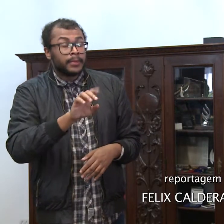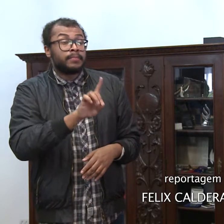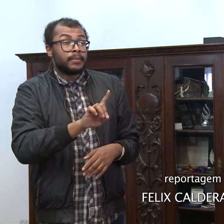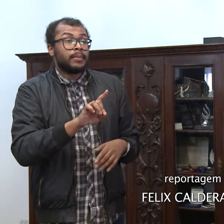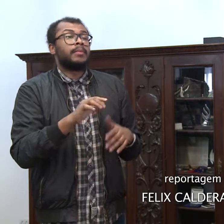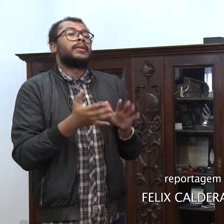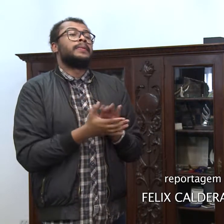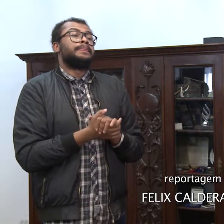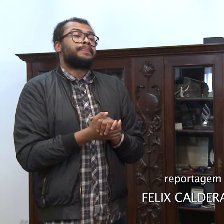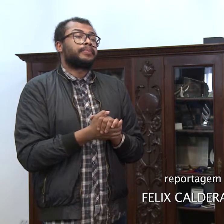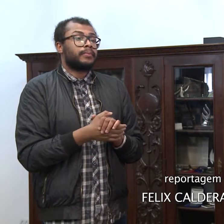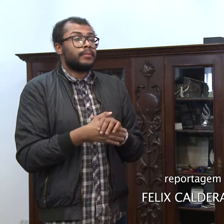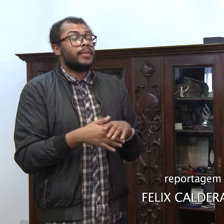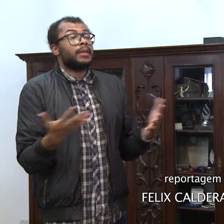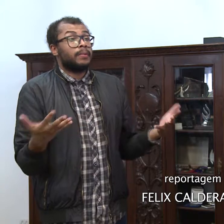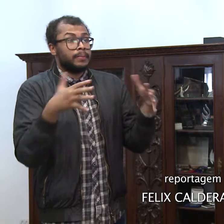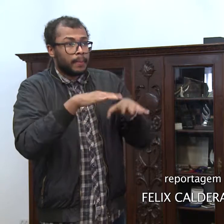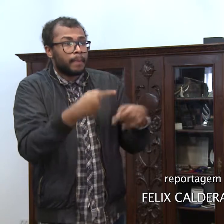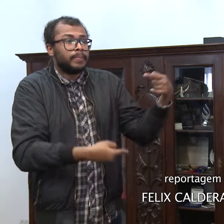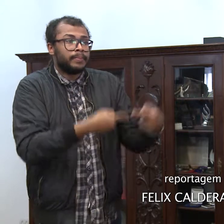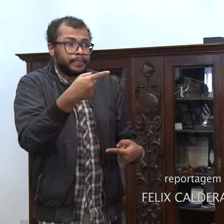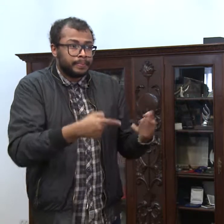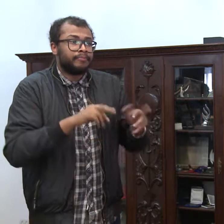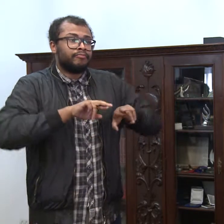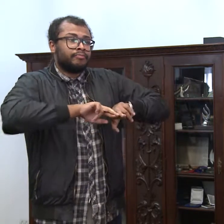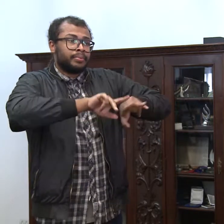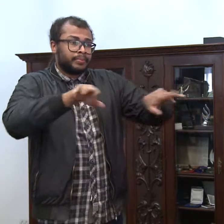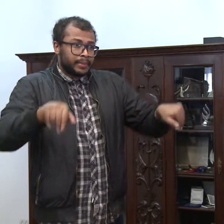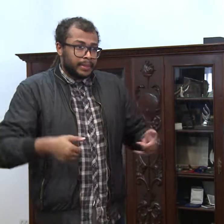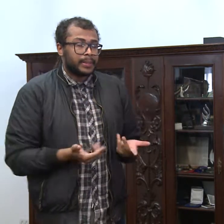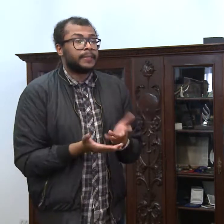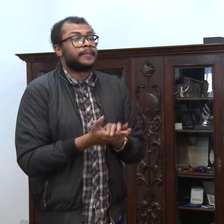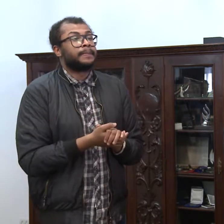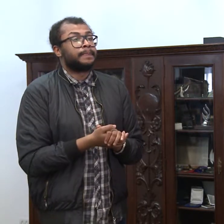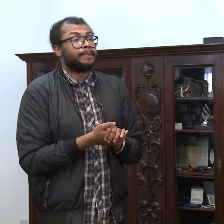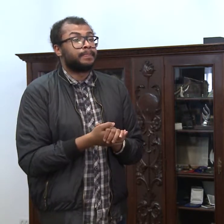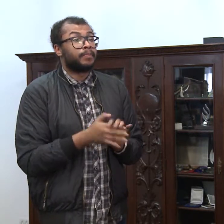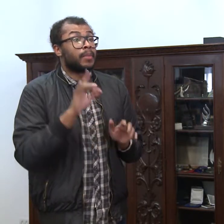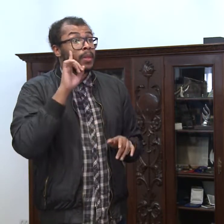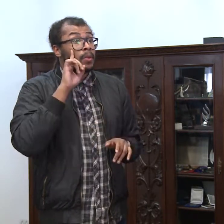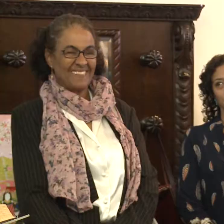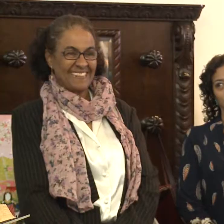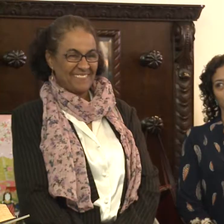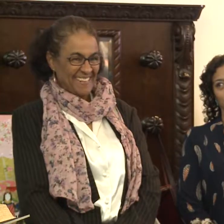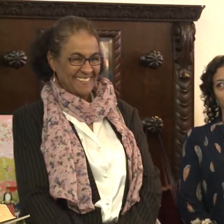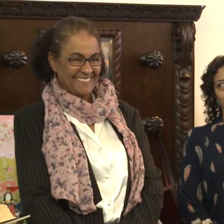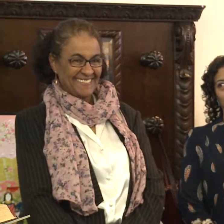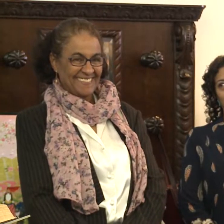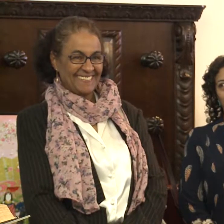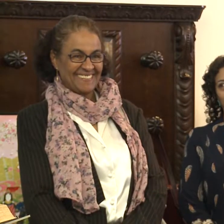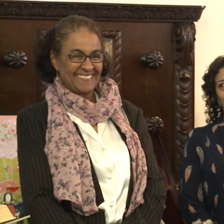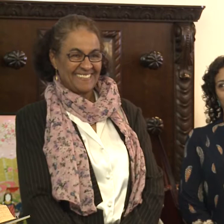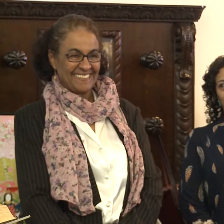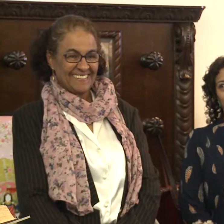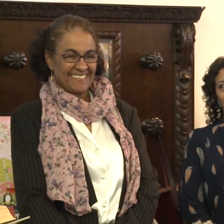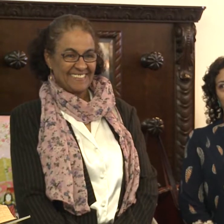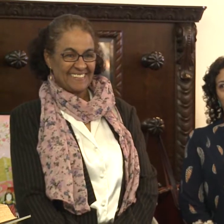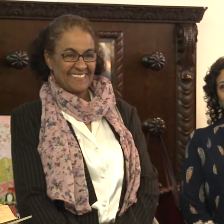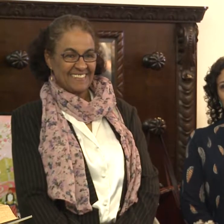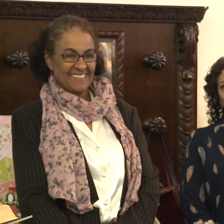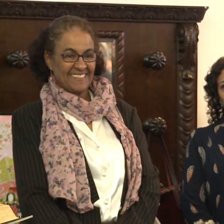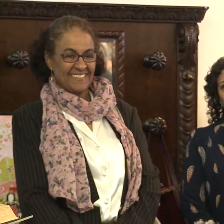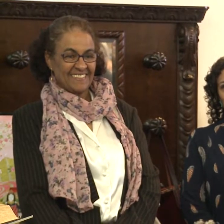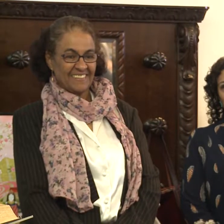do país votou ainda em 2017 pela criação da superintendência de inclusão políticas afirmativas e